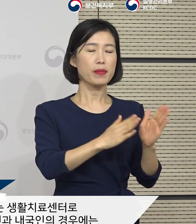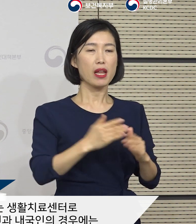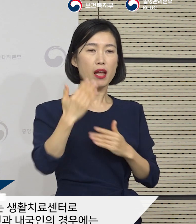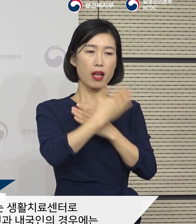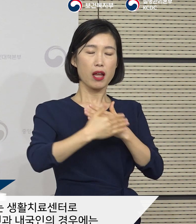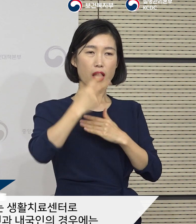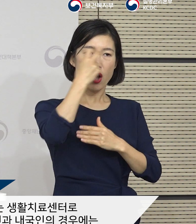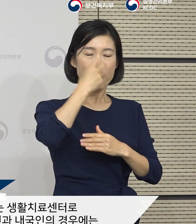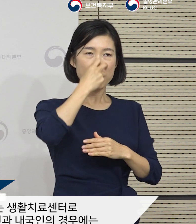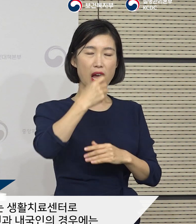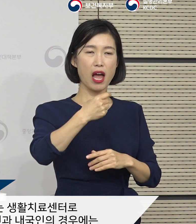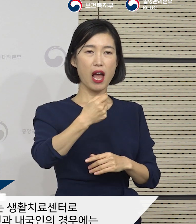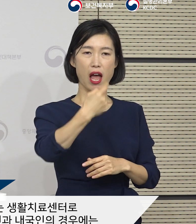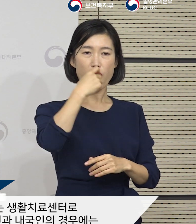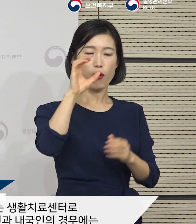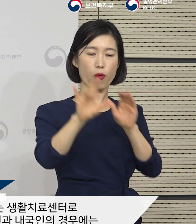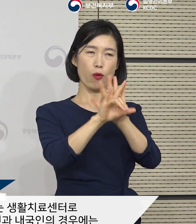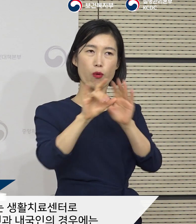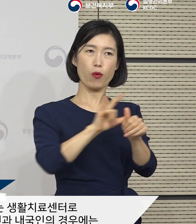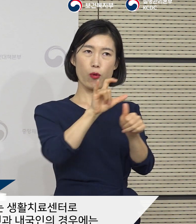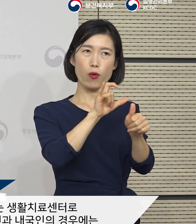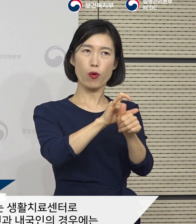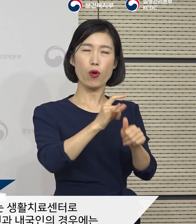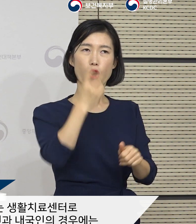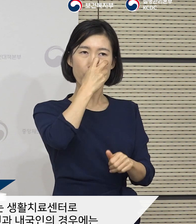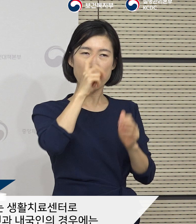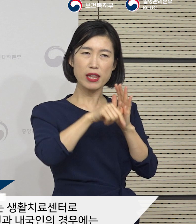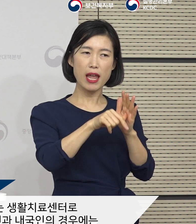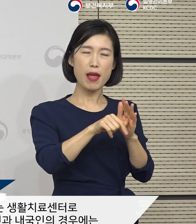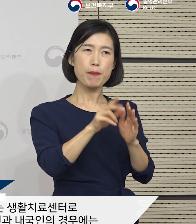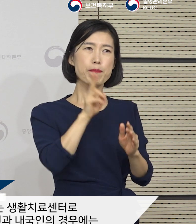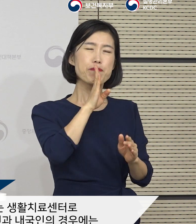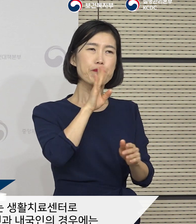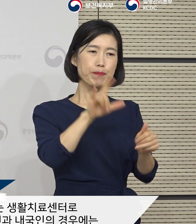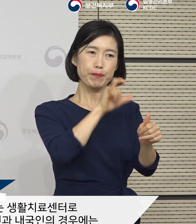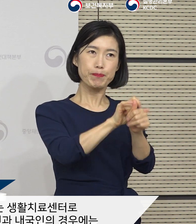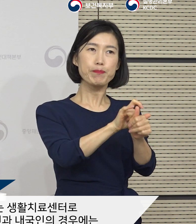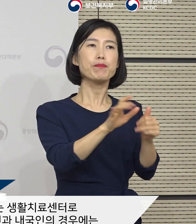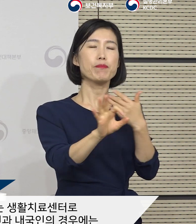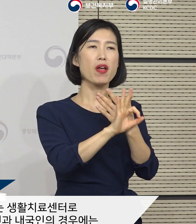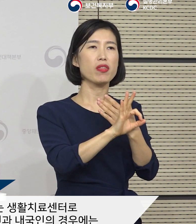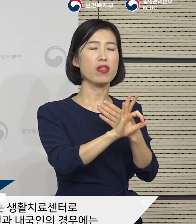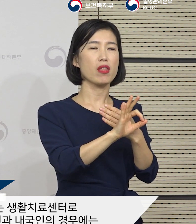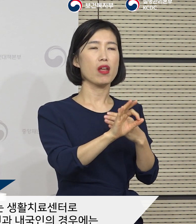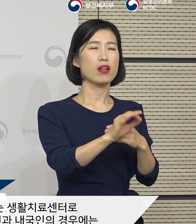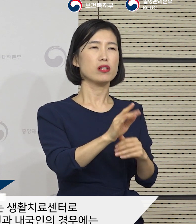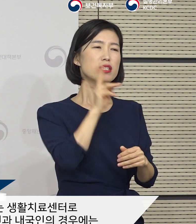진단검사 결과 양성인 경우 중정도에 따라 병원 또는